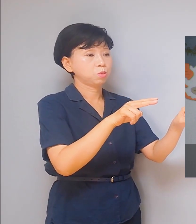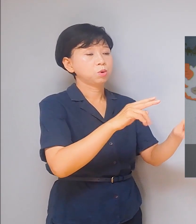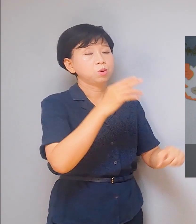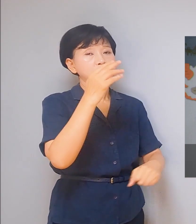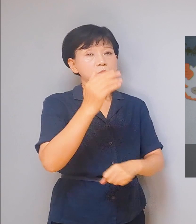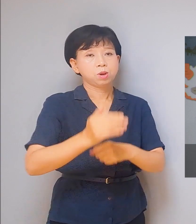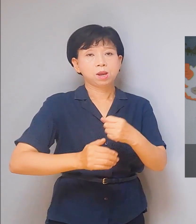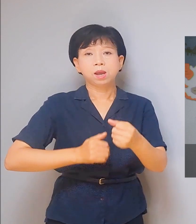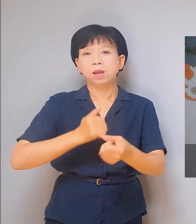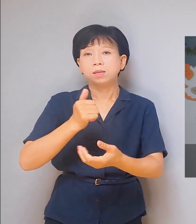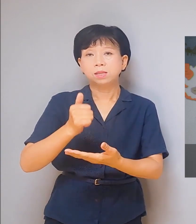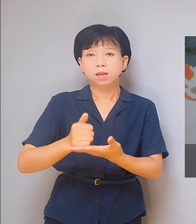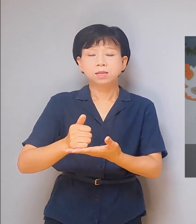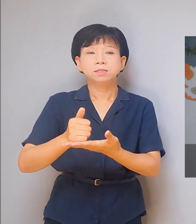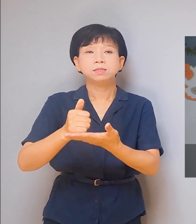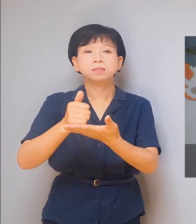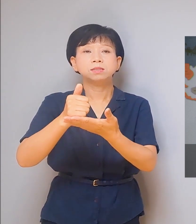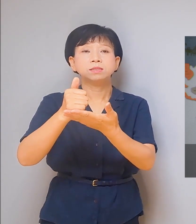바라보시고